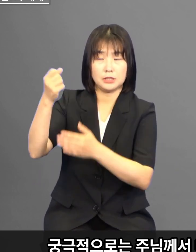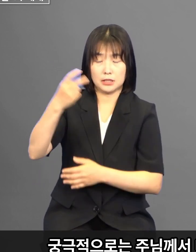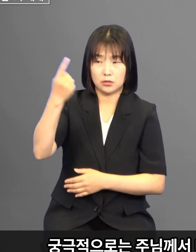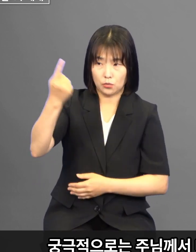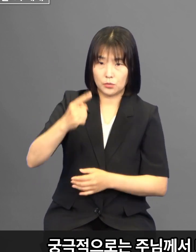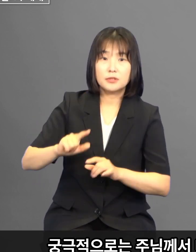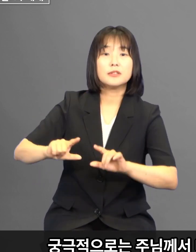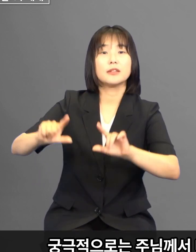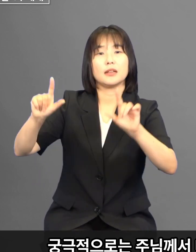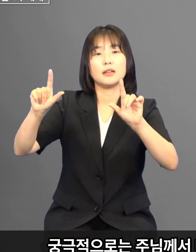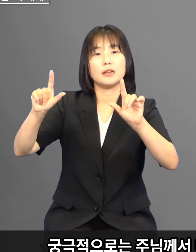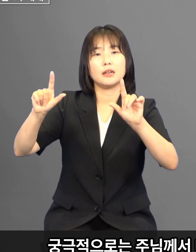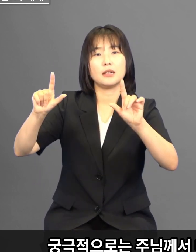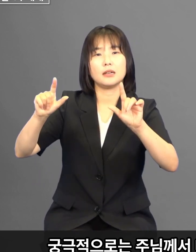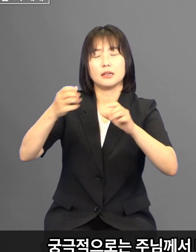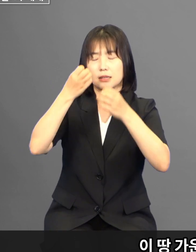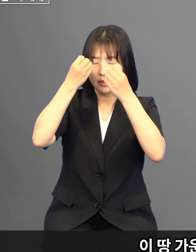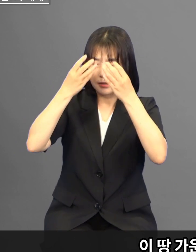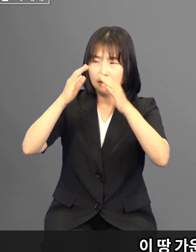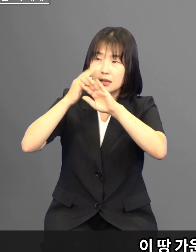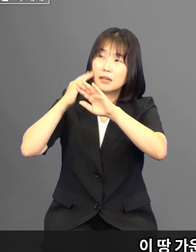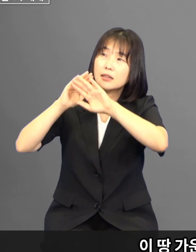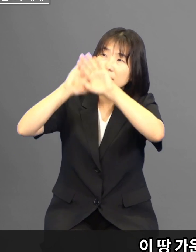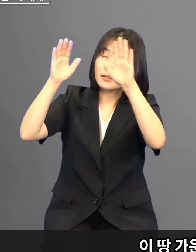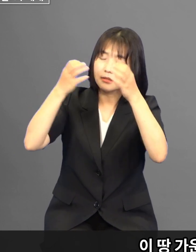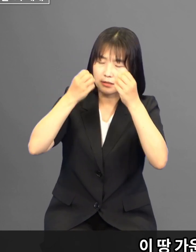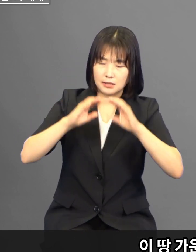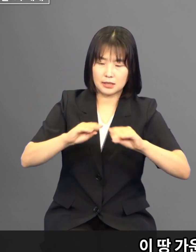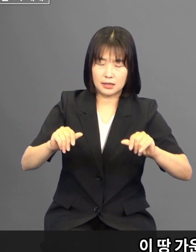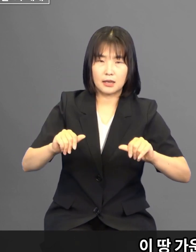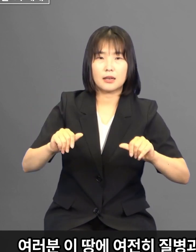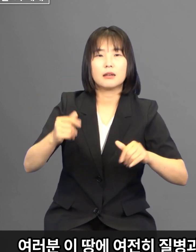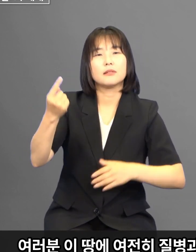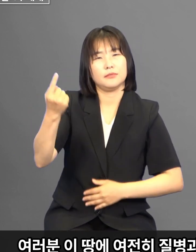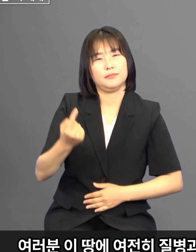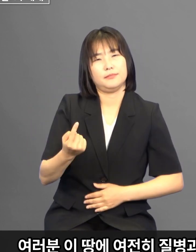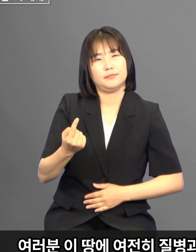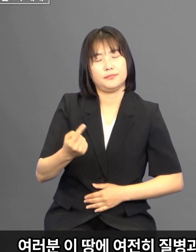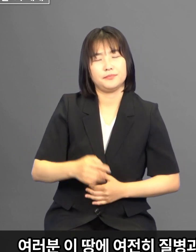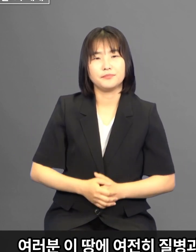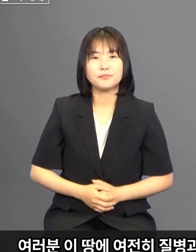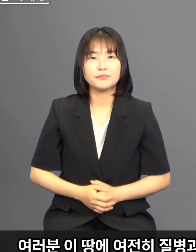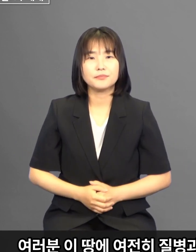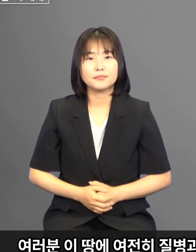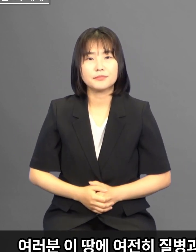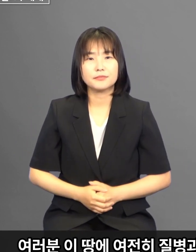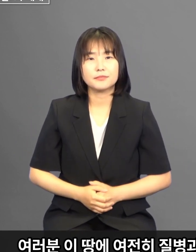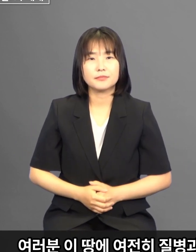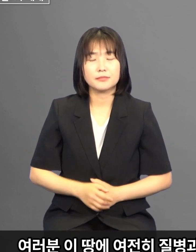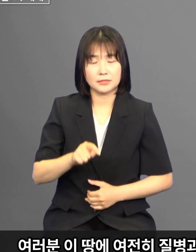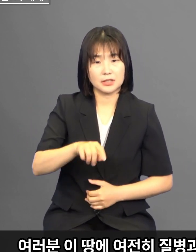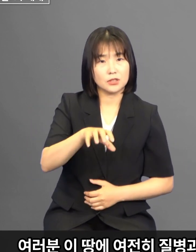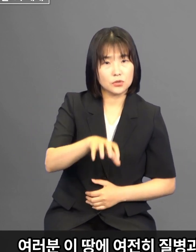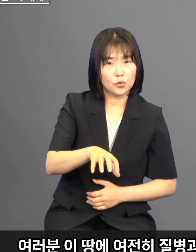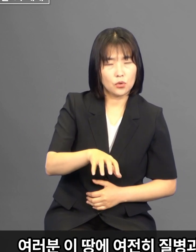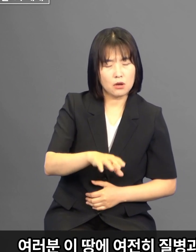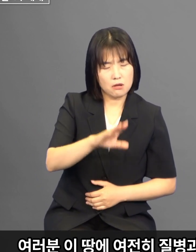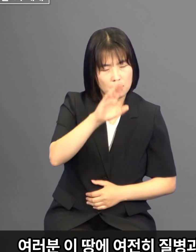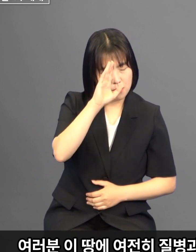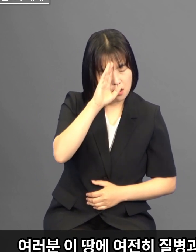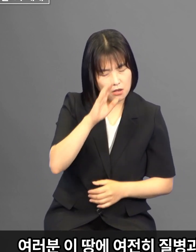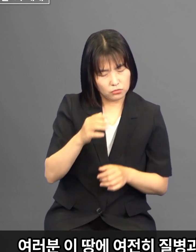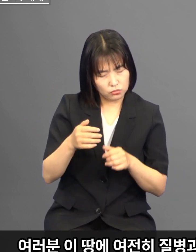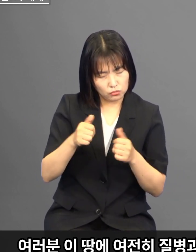그날 새하늘과 새 땅이 이 땅 가운데 임한다는 거예요. 여러분, 이 땅에 여전히 질병과